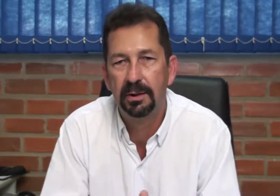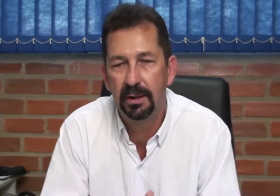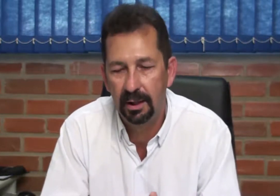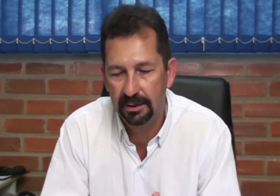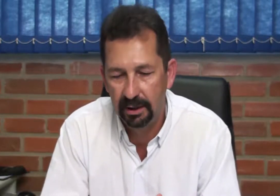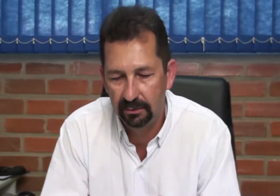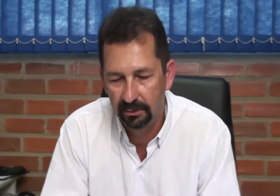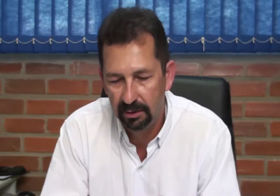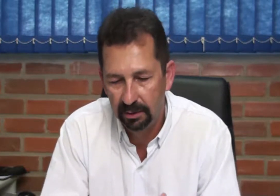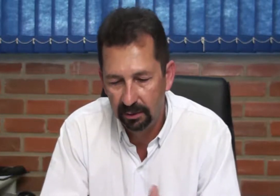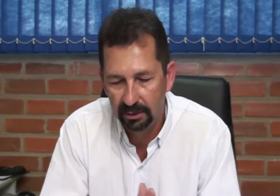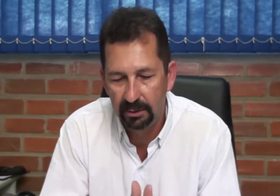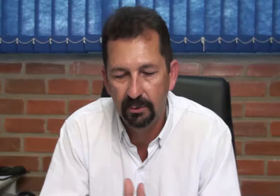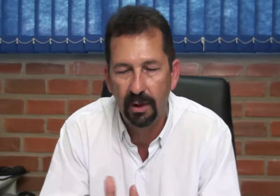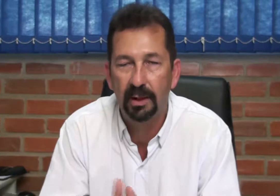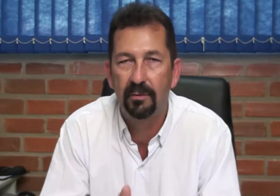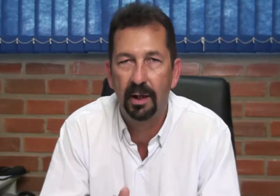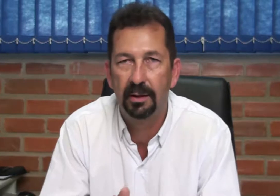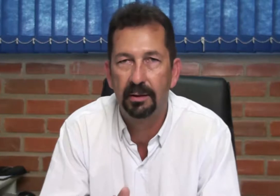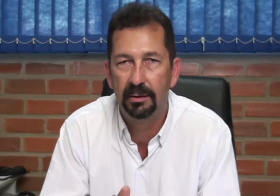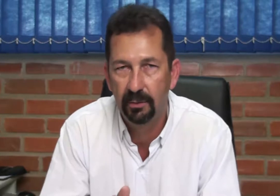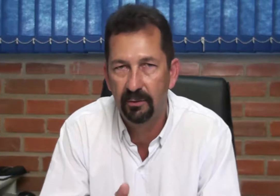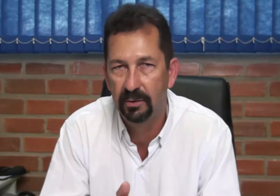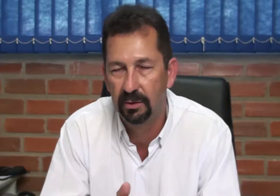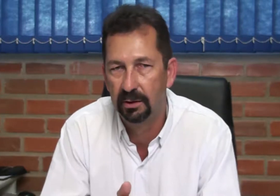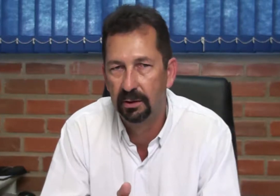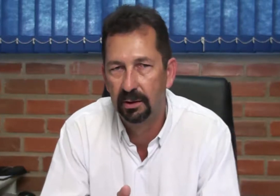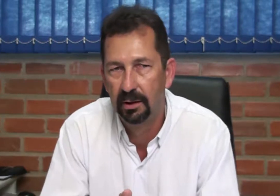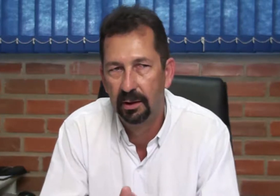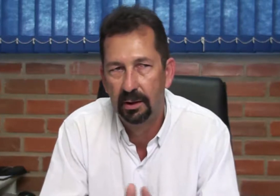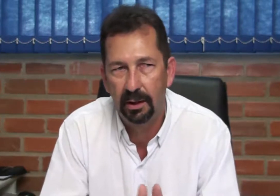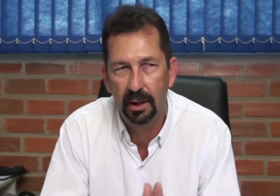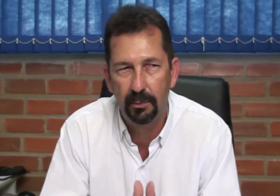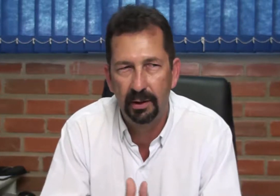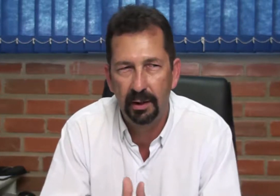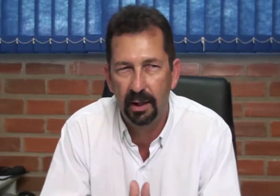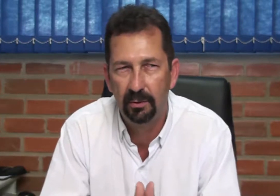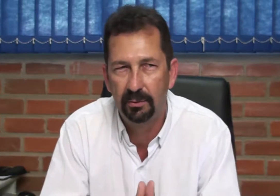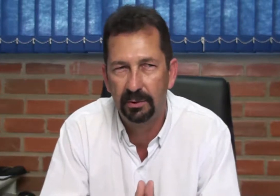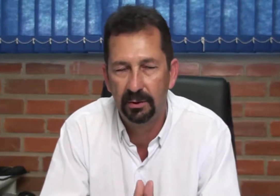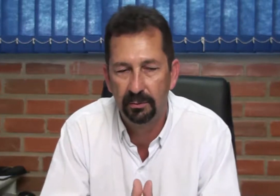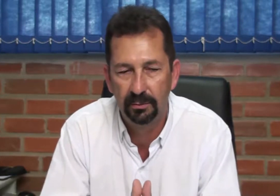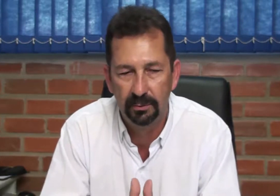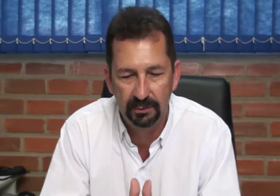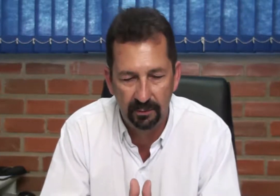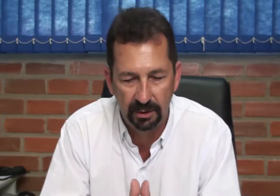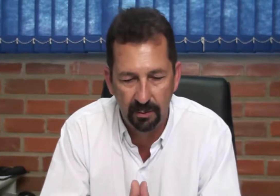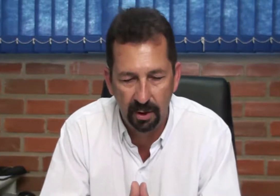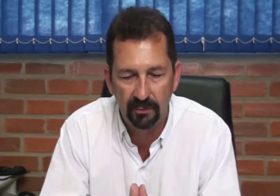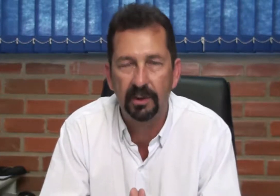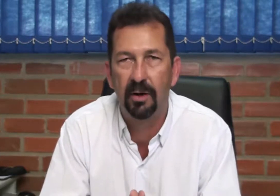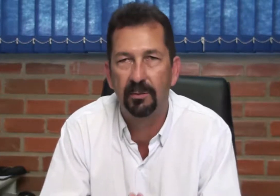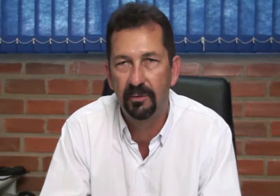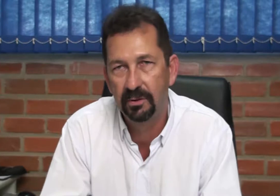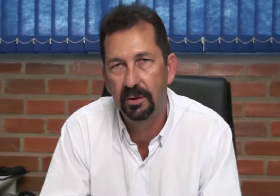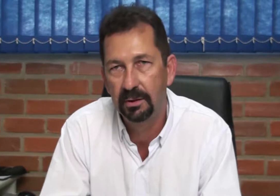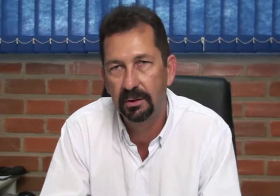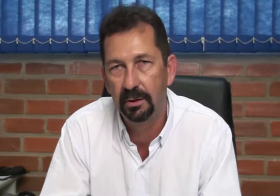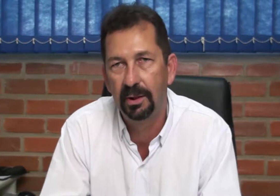sido realizado, que nós tínhamos 40 vagas de professores. Naquela época entraram, se eu não me foge a memória, 24 professores de